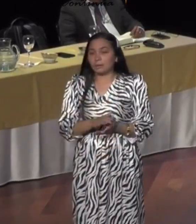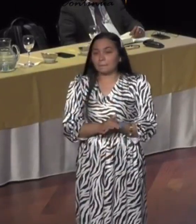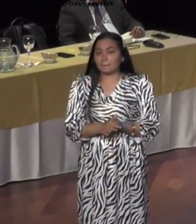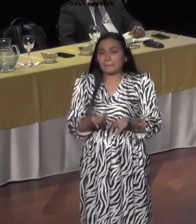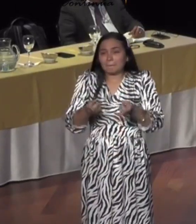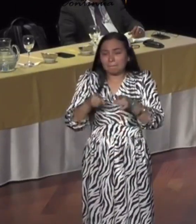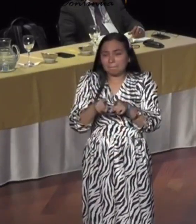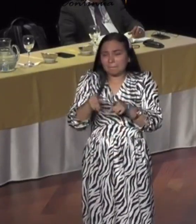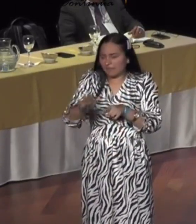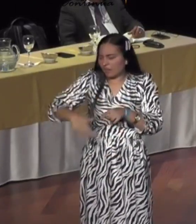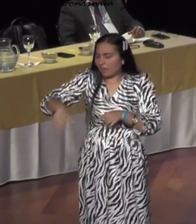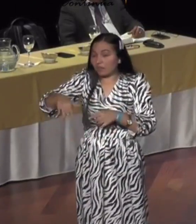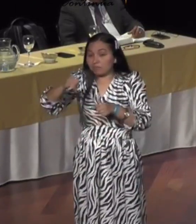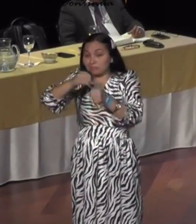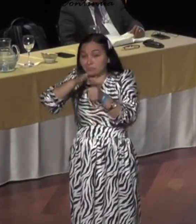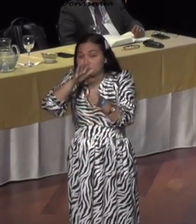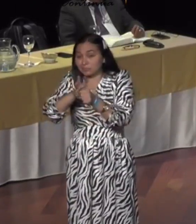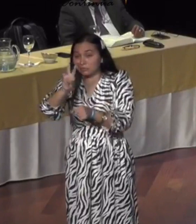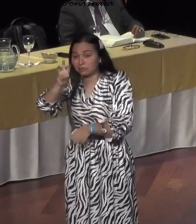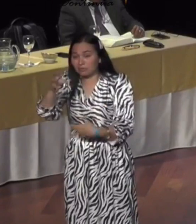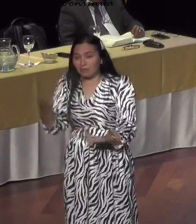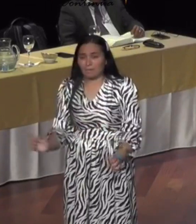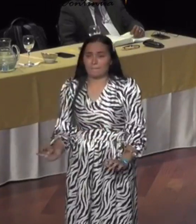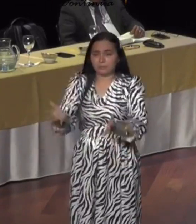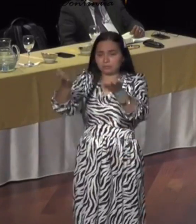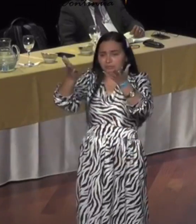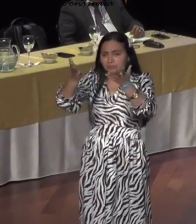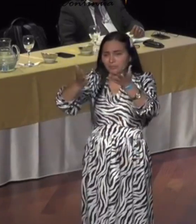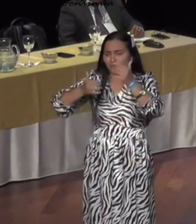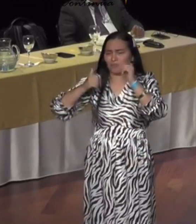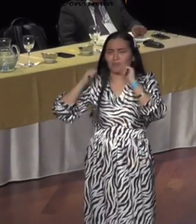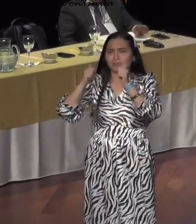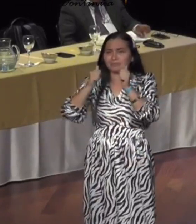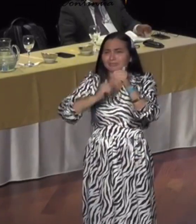algo bueno, del distrito 8 puede salir algo bueno.